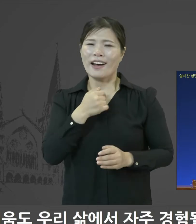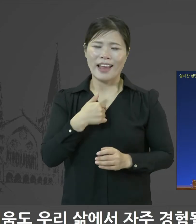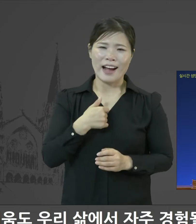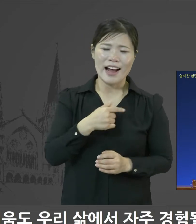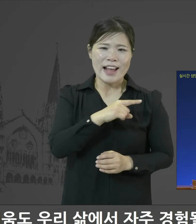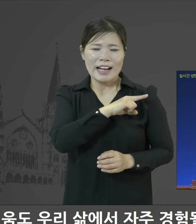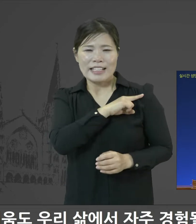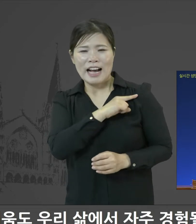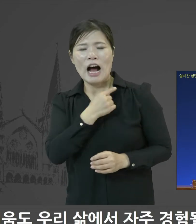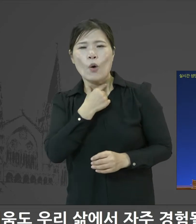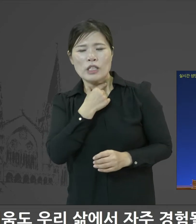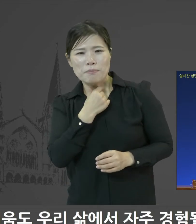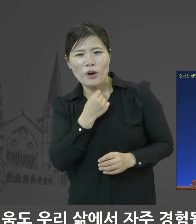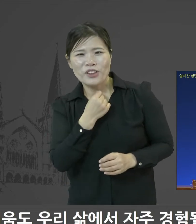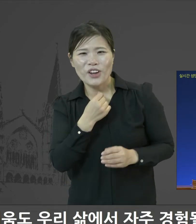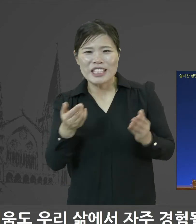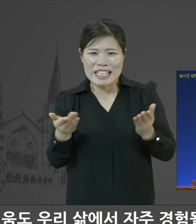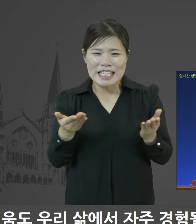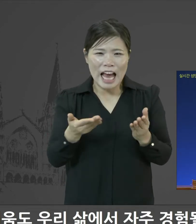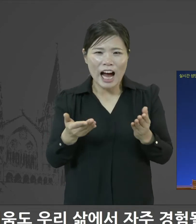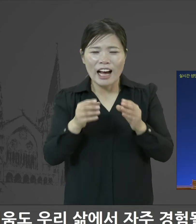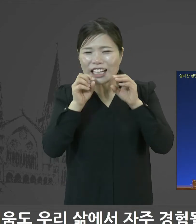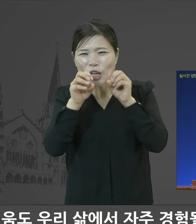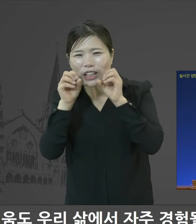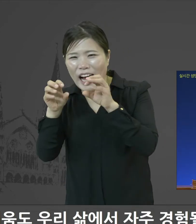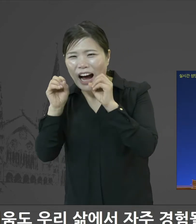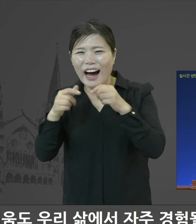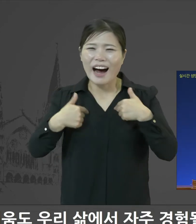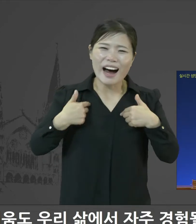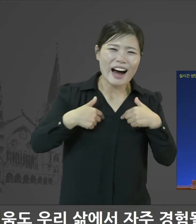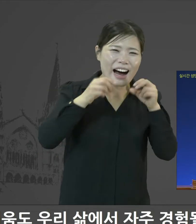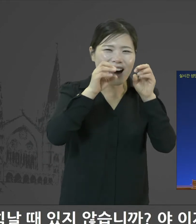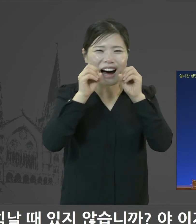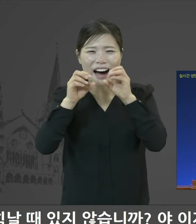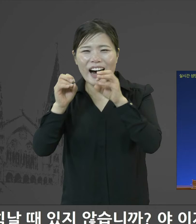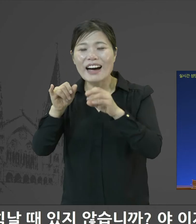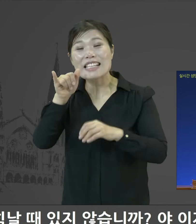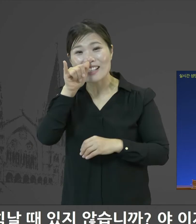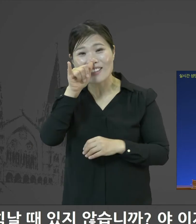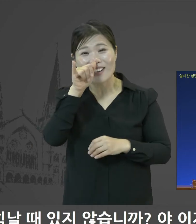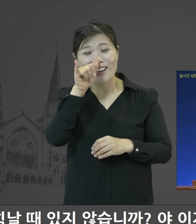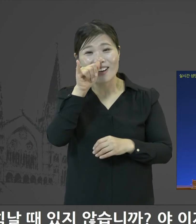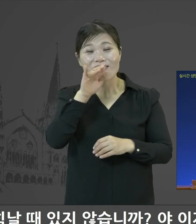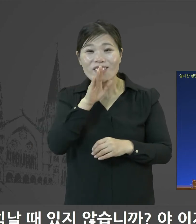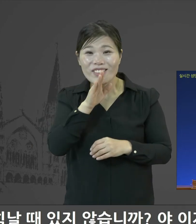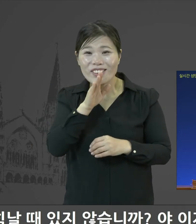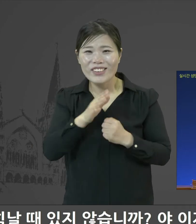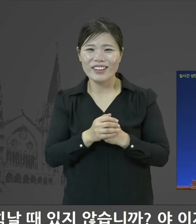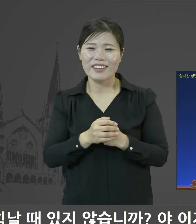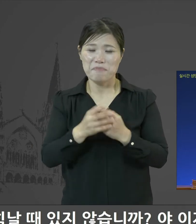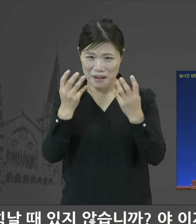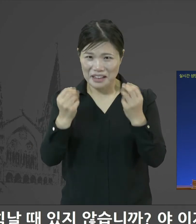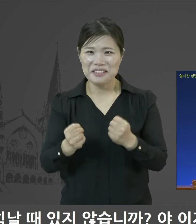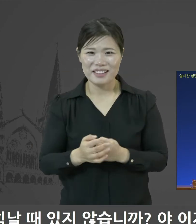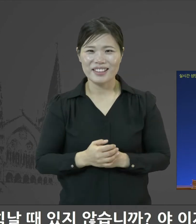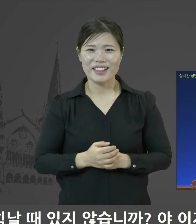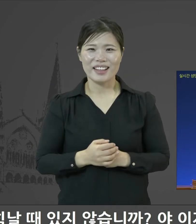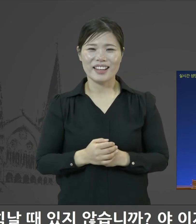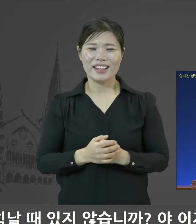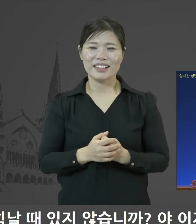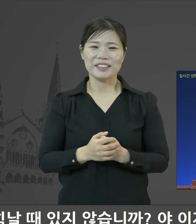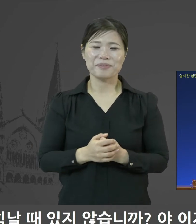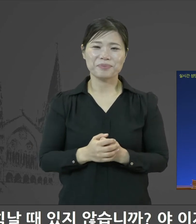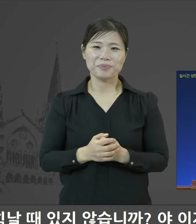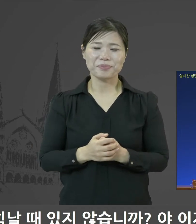하고 싶었던 일이다 그렇게 느껴질 때 있지 않습니까? 있으신 분들 많이 계시네요.